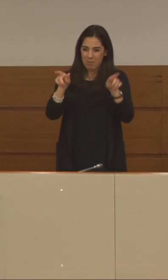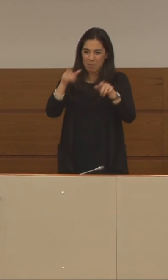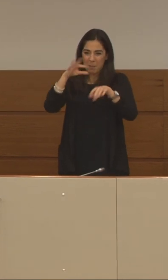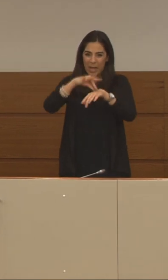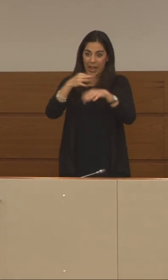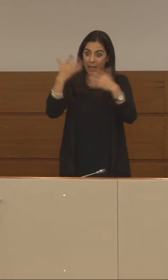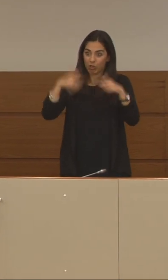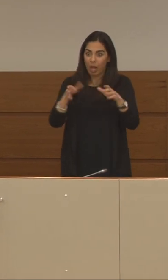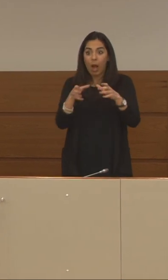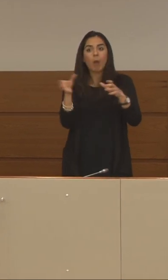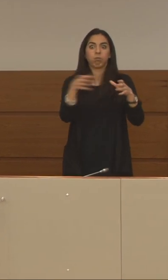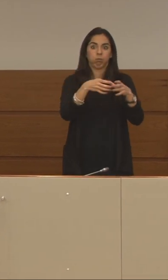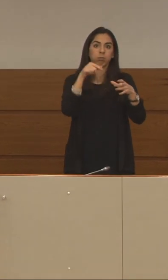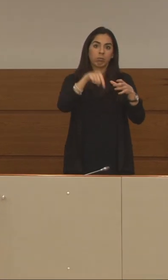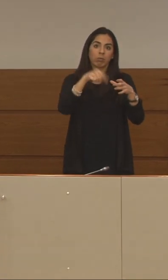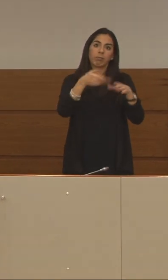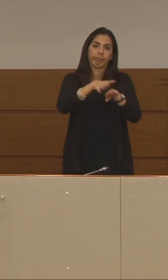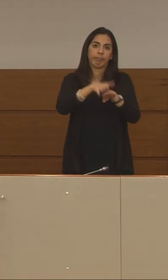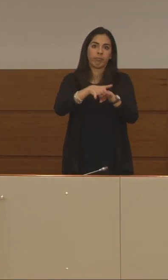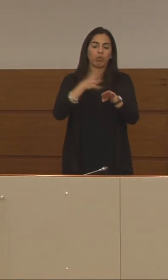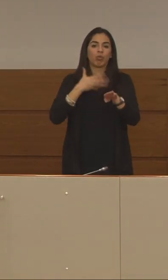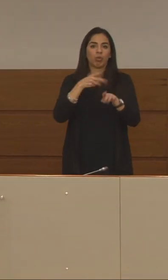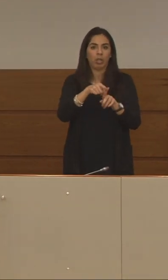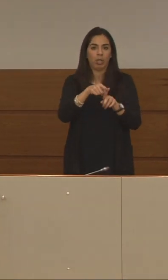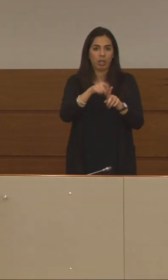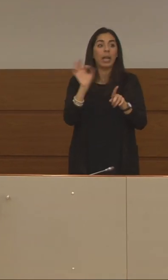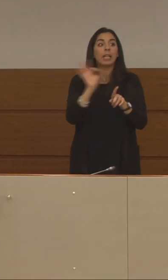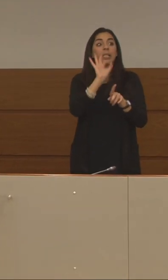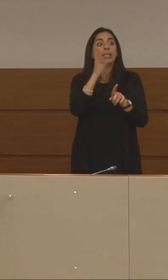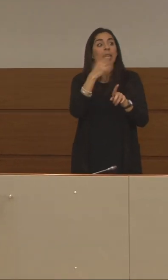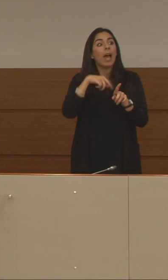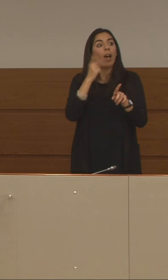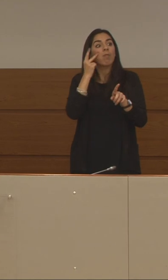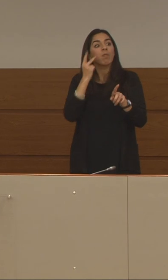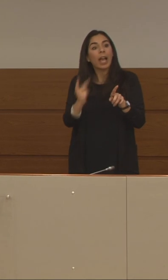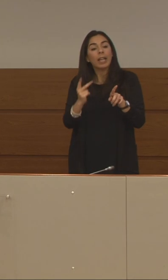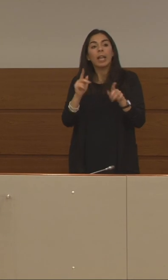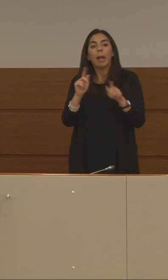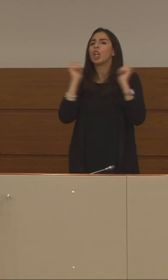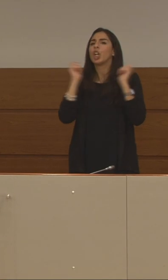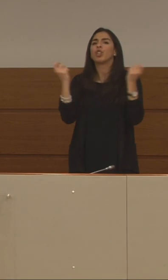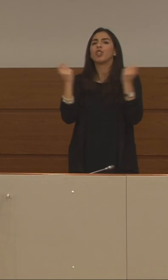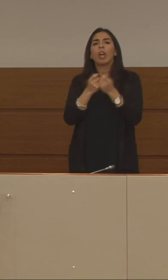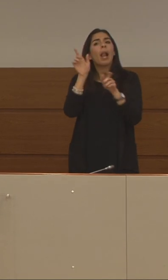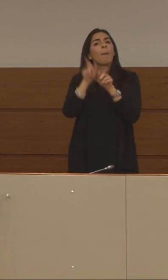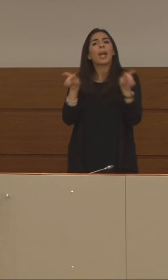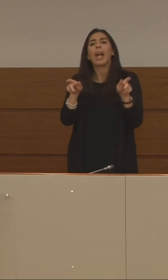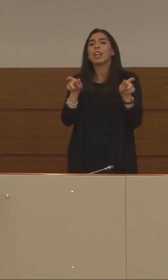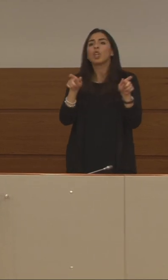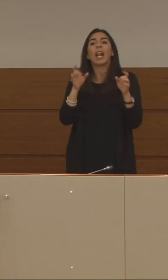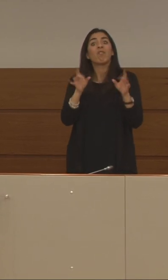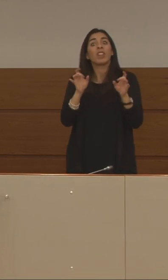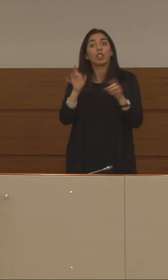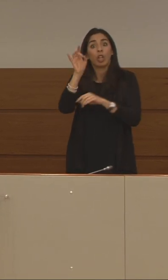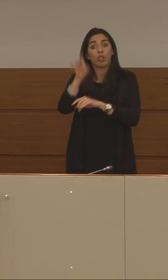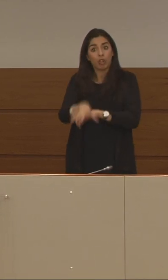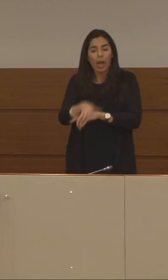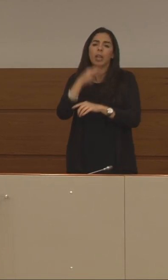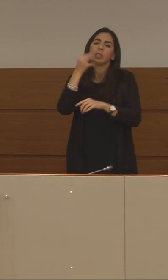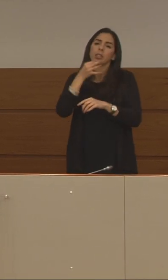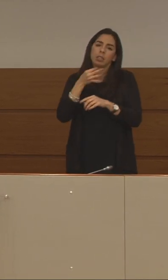diretti se noi usasse come denominatore la stima degli infetti il tasso di letalità quindi sarebbe molto più basso